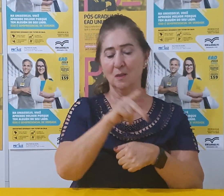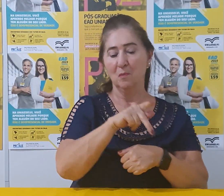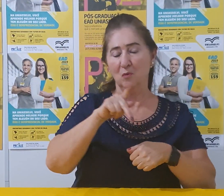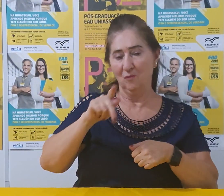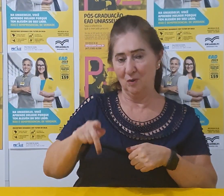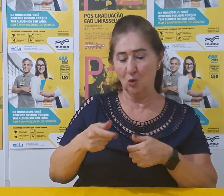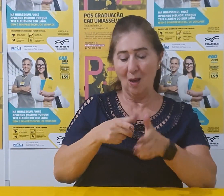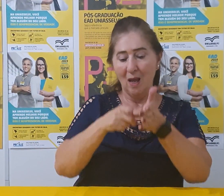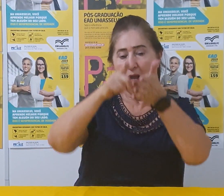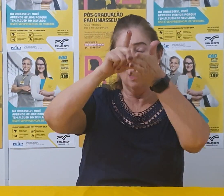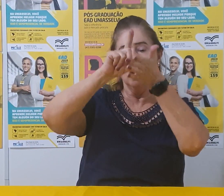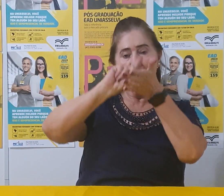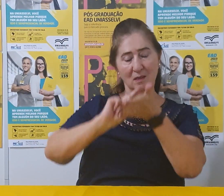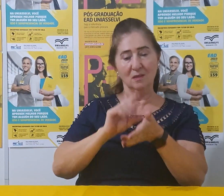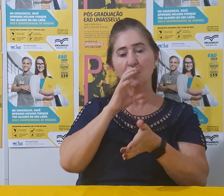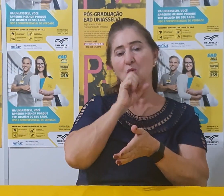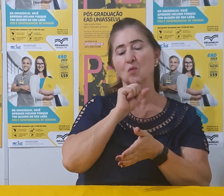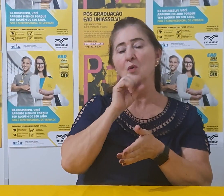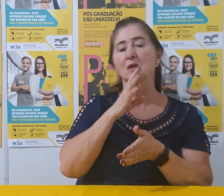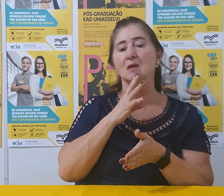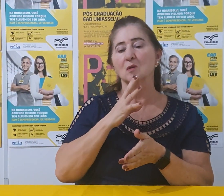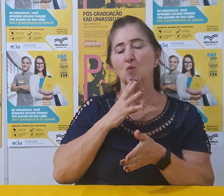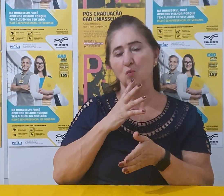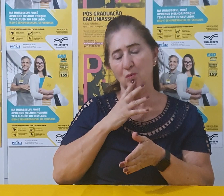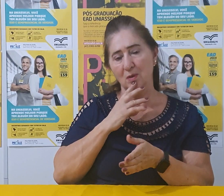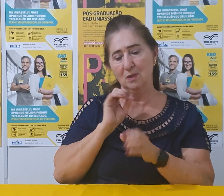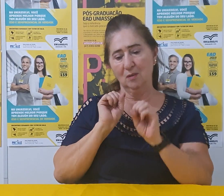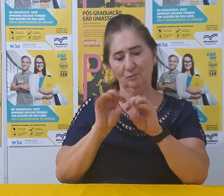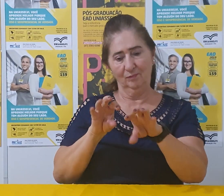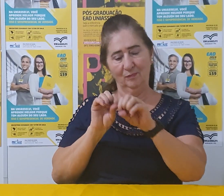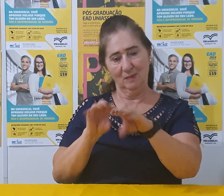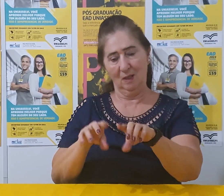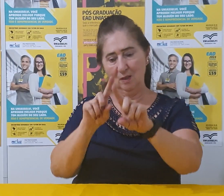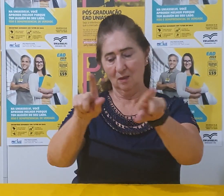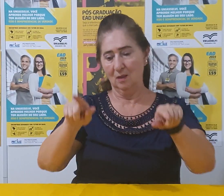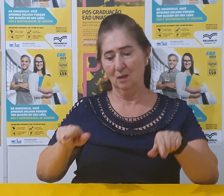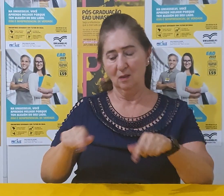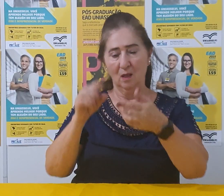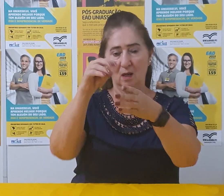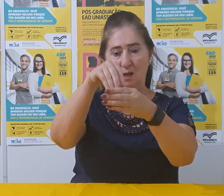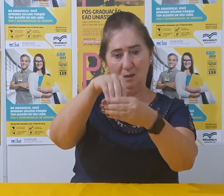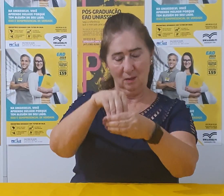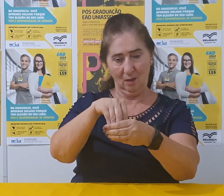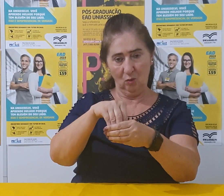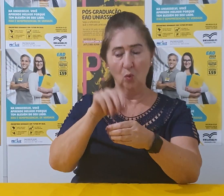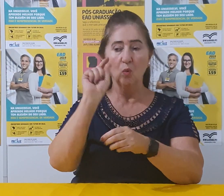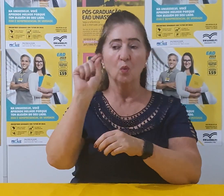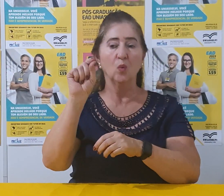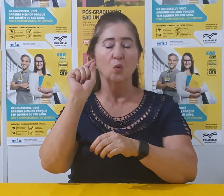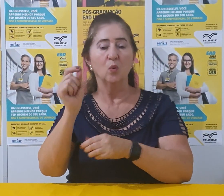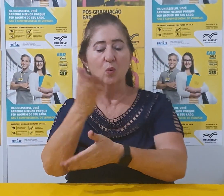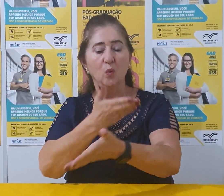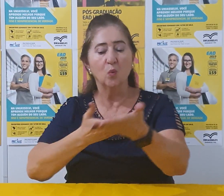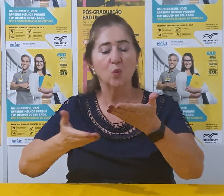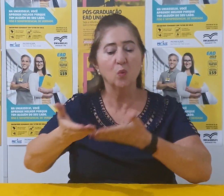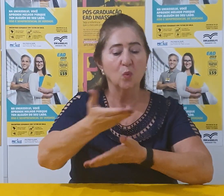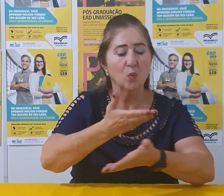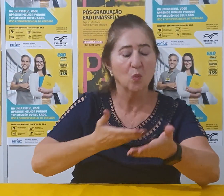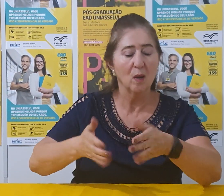da disciplina ou da sala de aula, uma vez que, para se considerar uma prática inclusiva, é